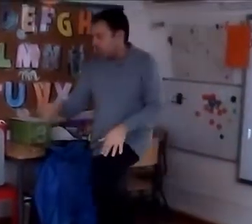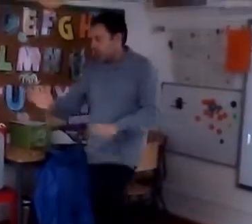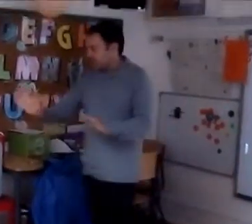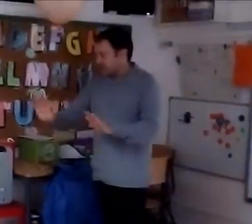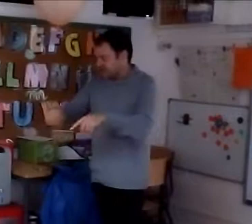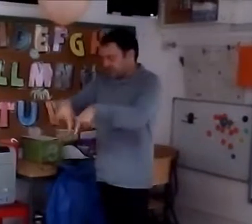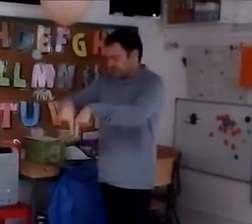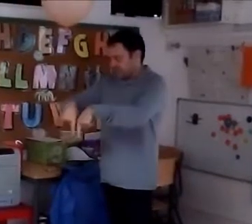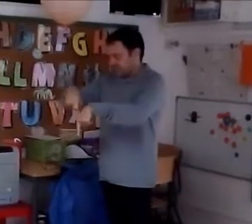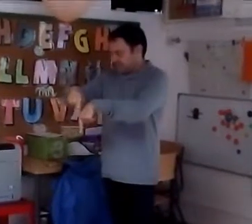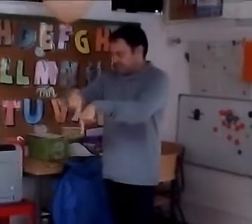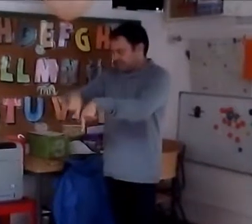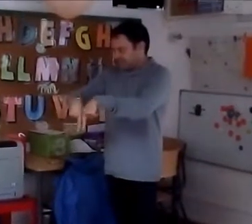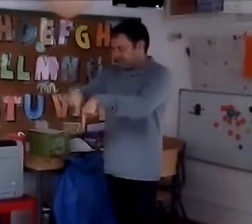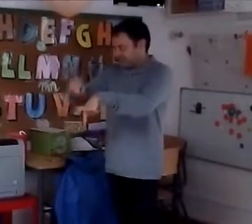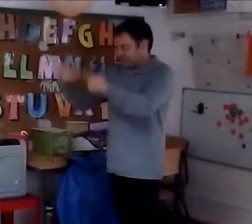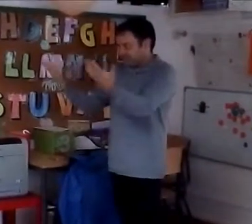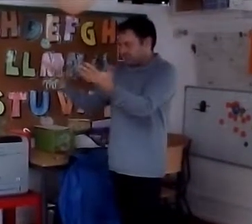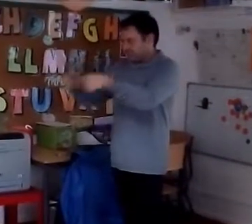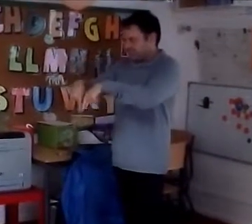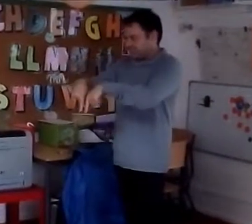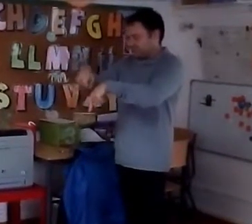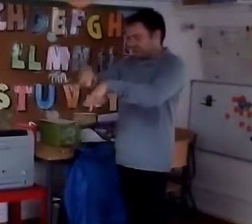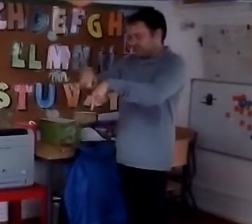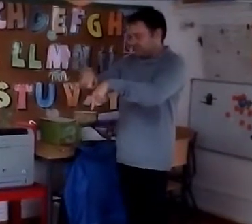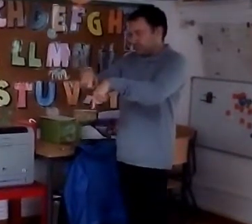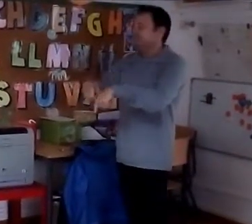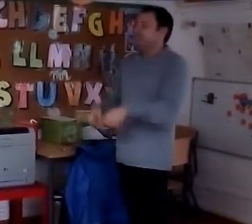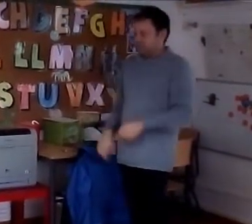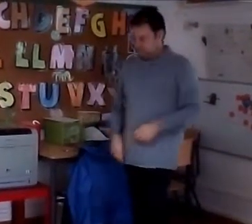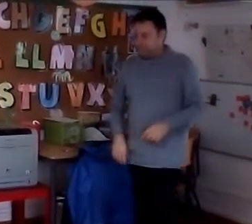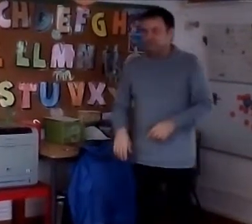la. No hace falta levantar la pierna tuya de verdad, sino con las manos ya se hace